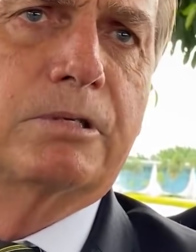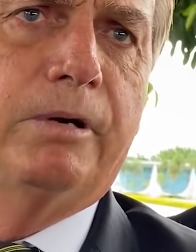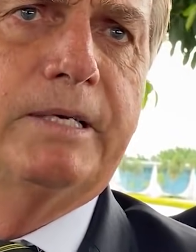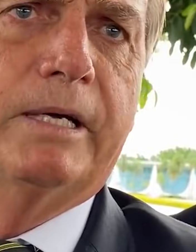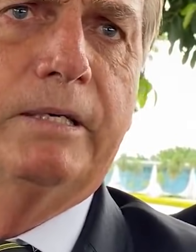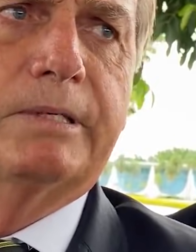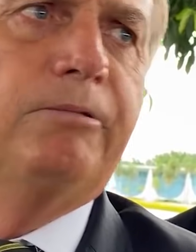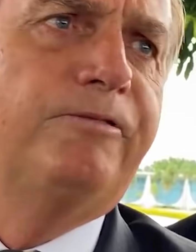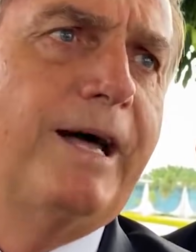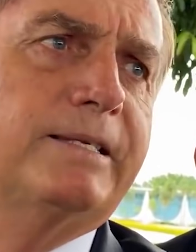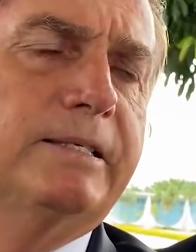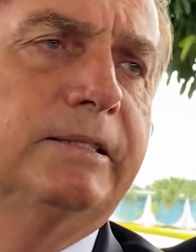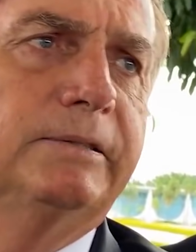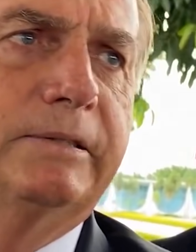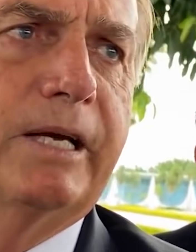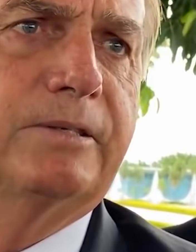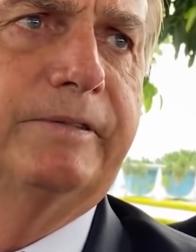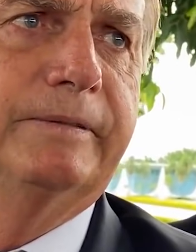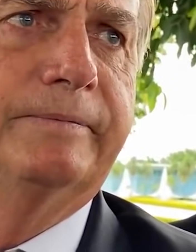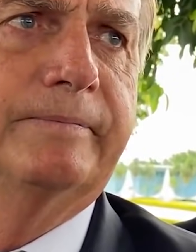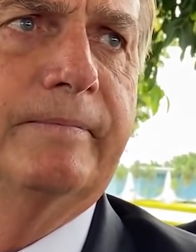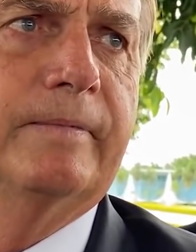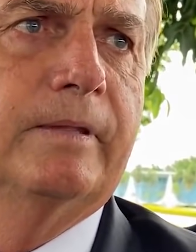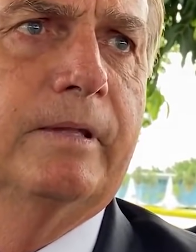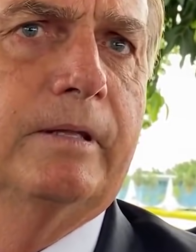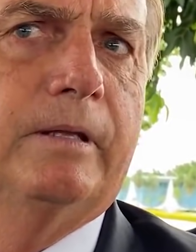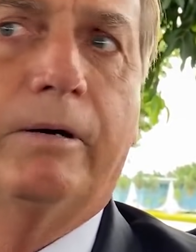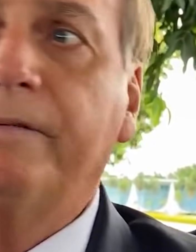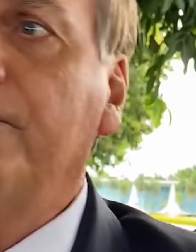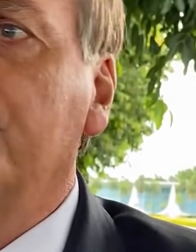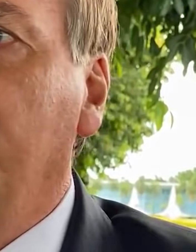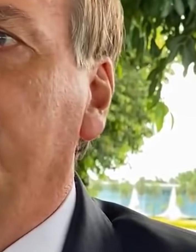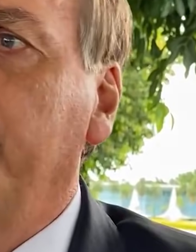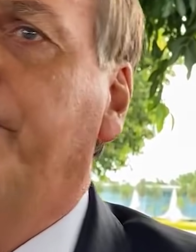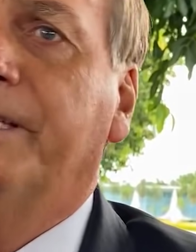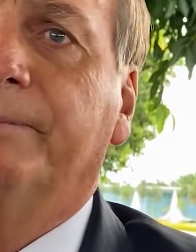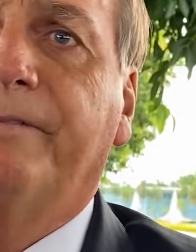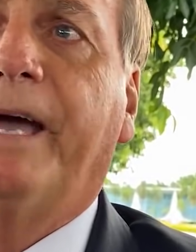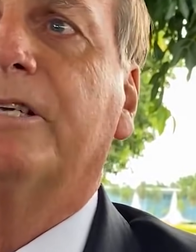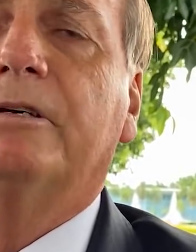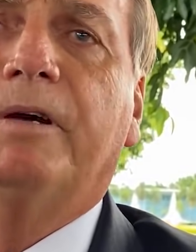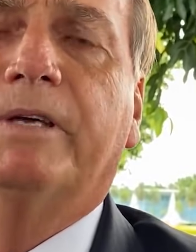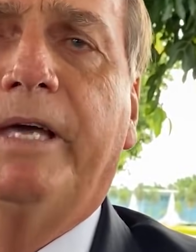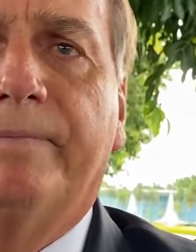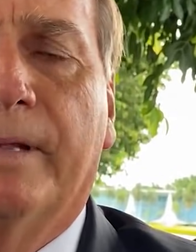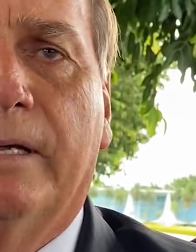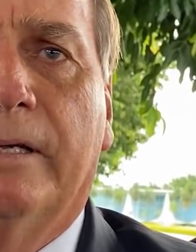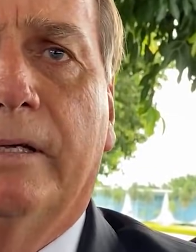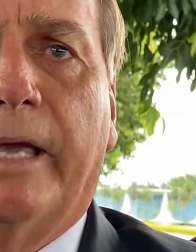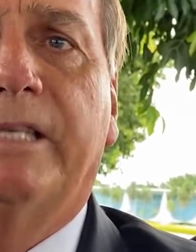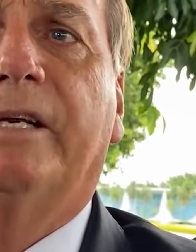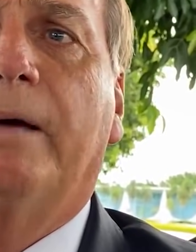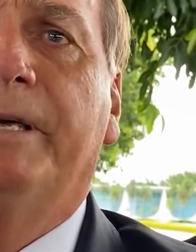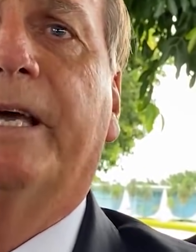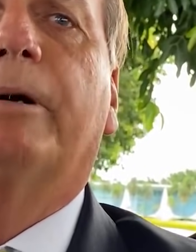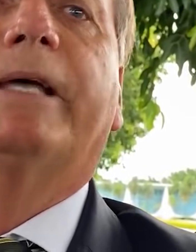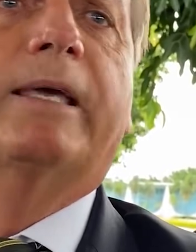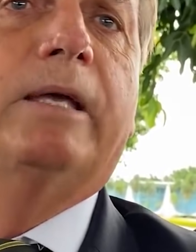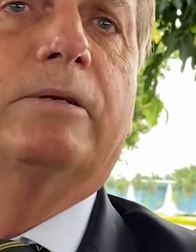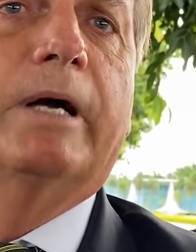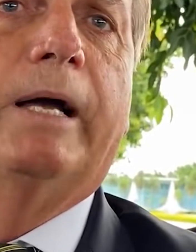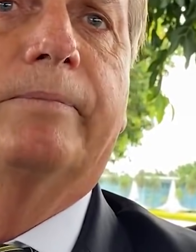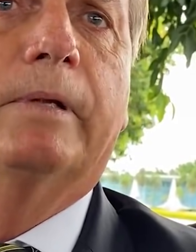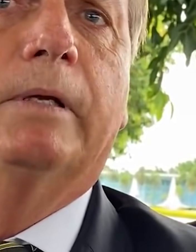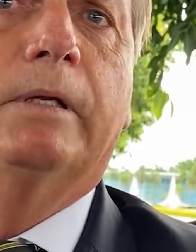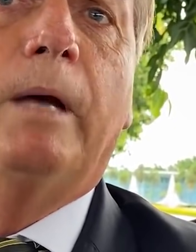são soluções que não são fáceis de resolver. Agora vem uns outros, né? Impeachment. Vai resolver o quê? Quer tirar a mim, quer botar